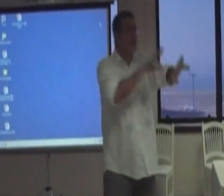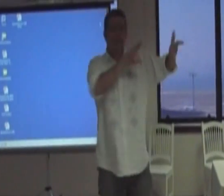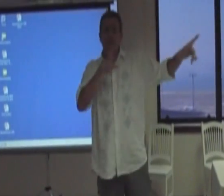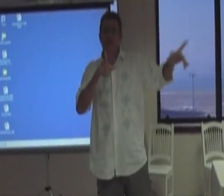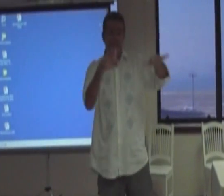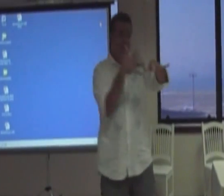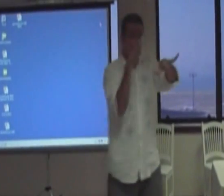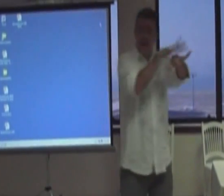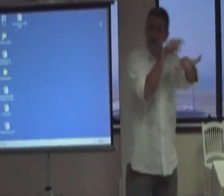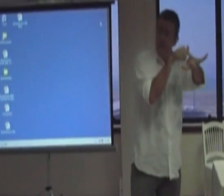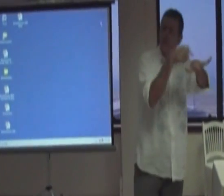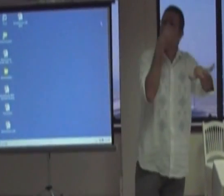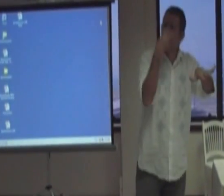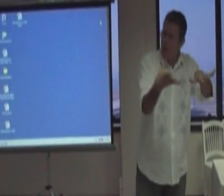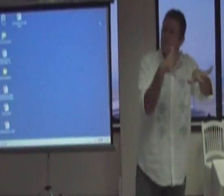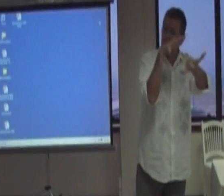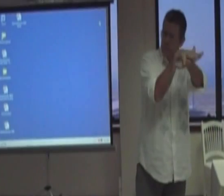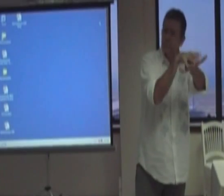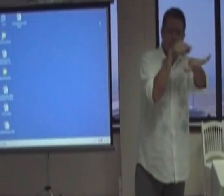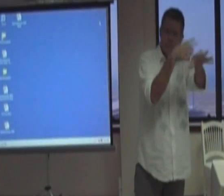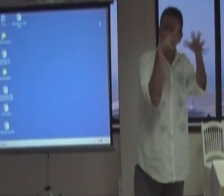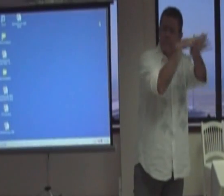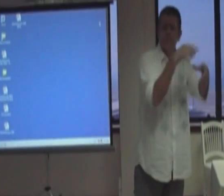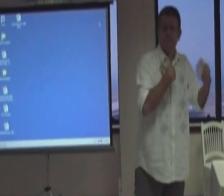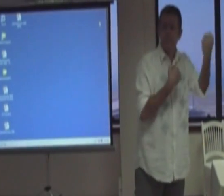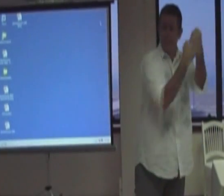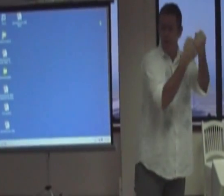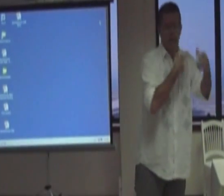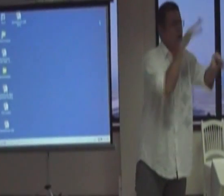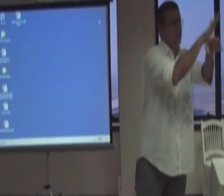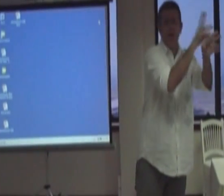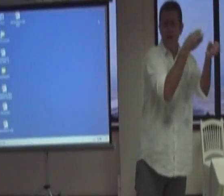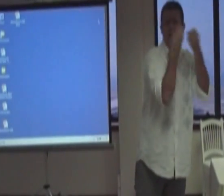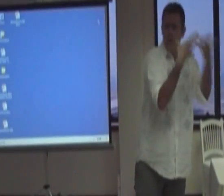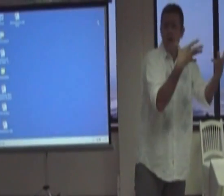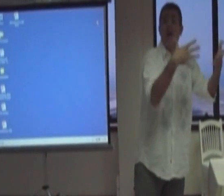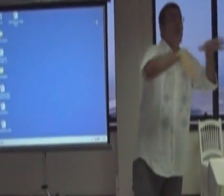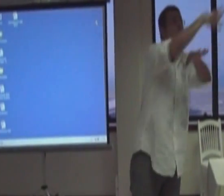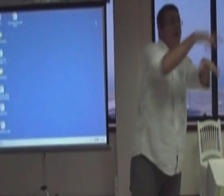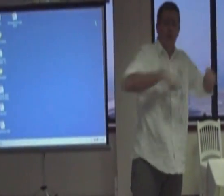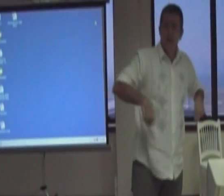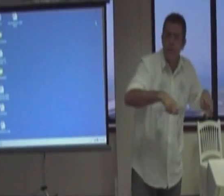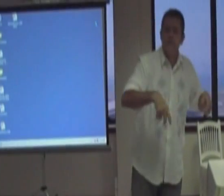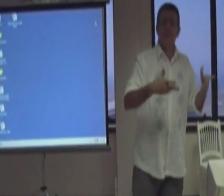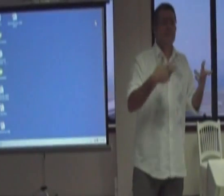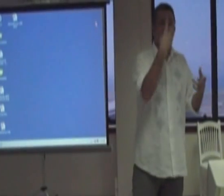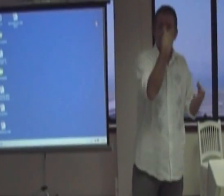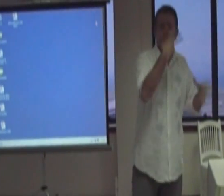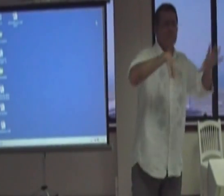acaba tendo um prejuízo nesse sentido. Nós podemos pensar que a inclusão realmente é muito boa, né? Eu preciso apoiar isso, nós apoiamos isso.